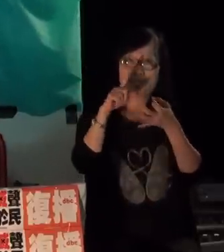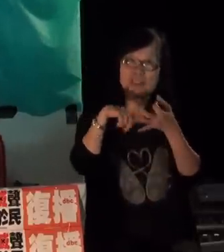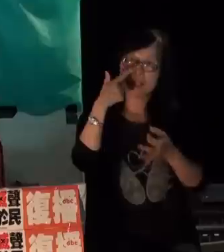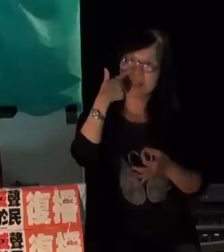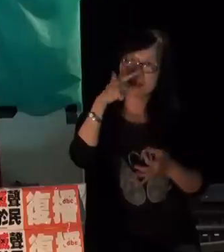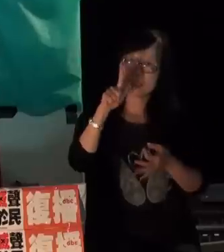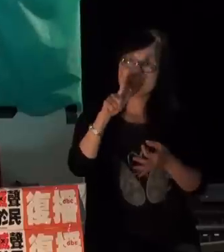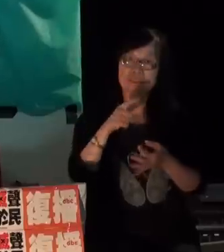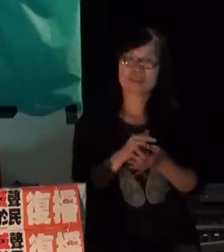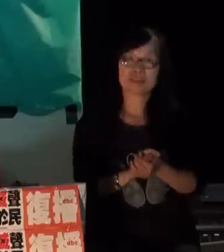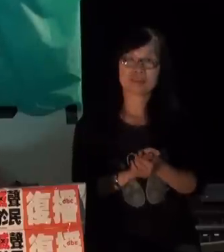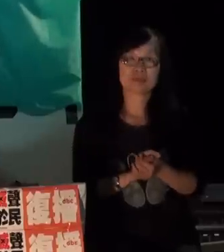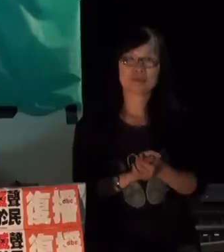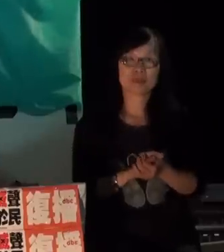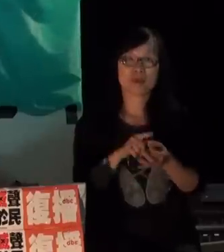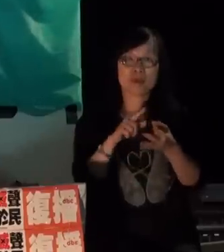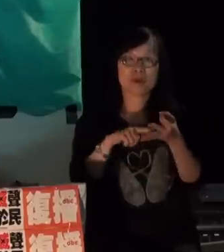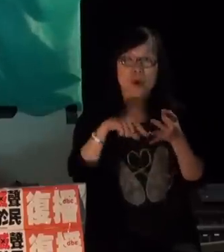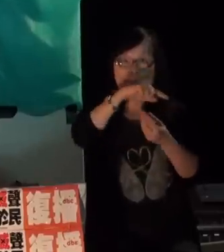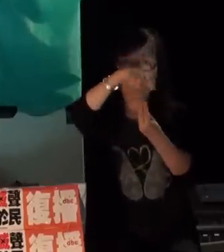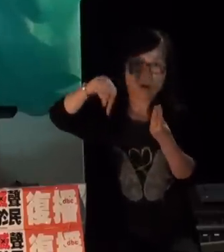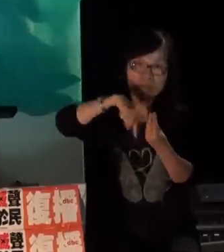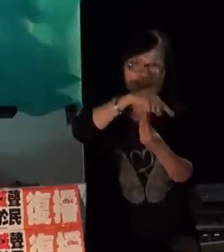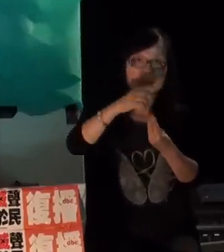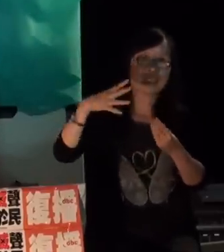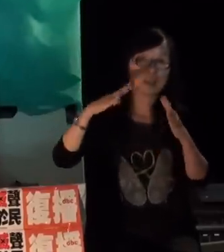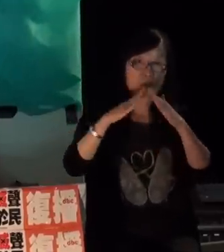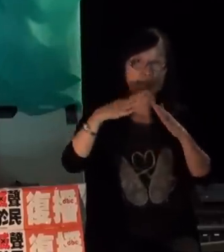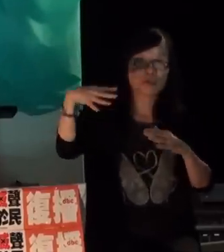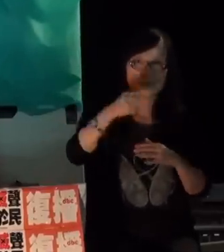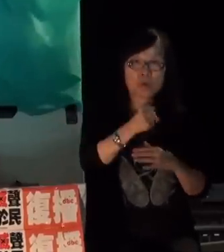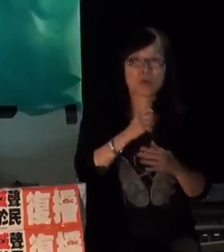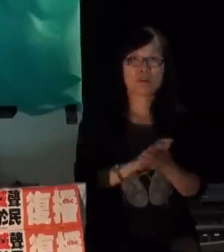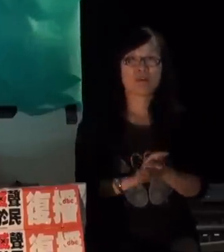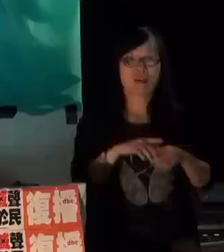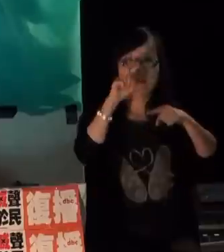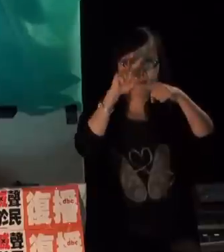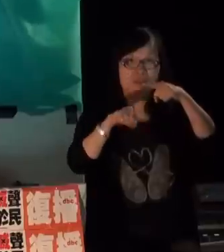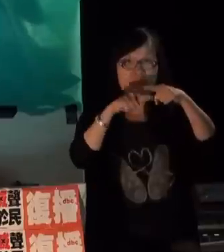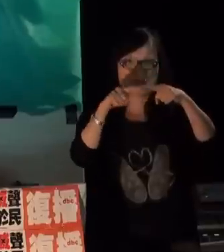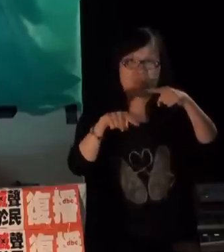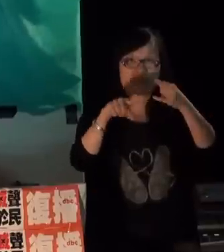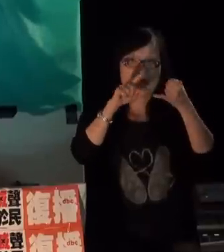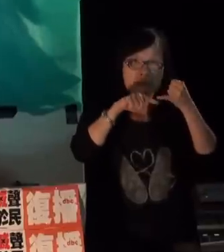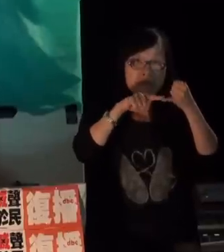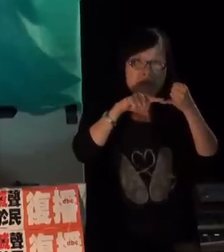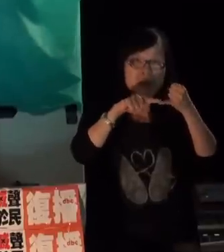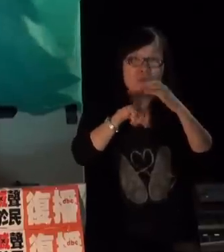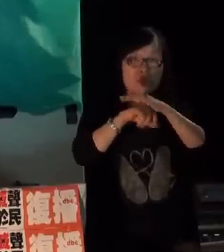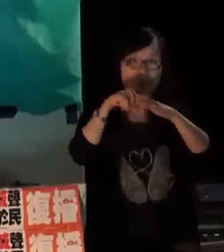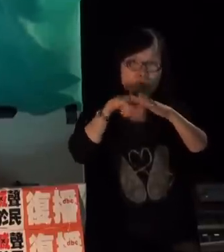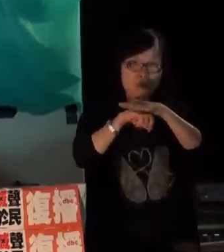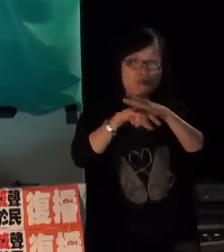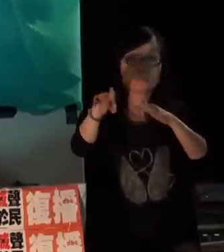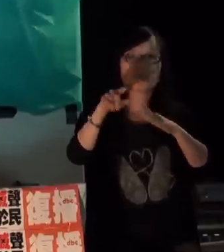環境局副局長。 係 係嗱，咁啊大家知道咧，而家嘈緊話呢個大美督嘅龍尾灘啊，咁啊喺度話要咩？我要